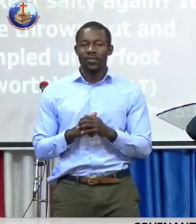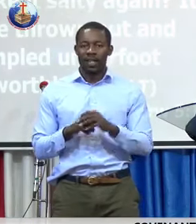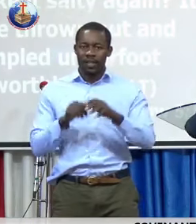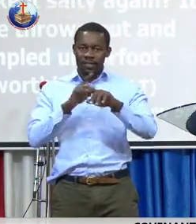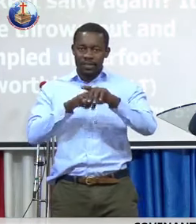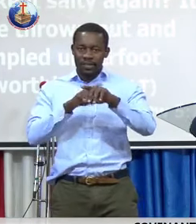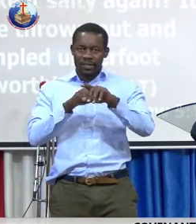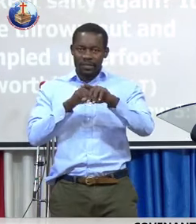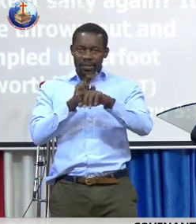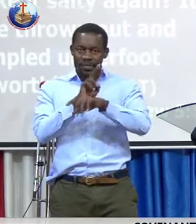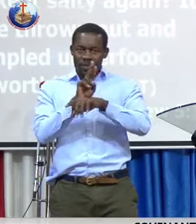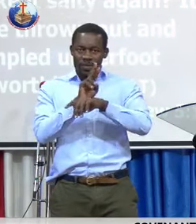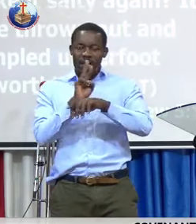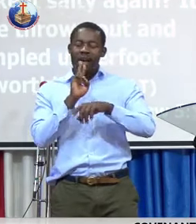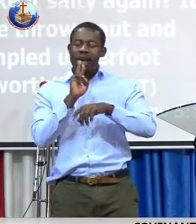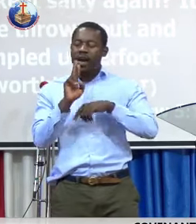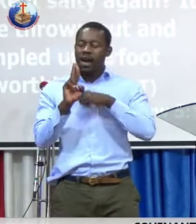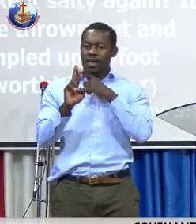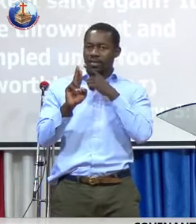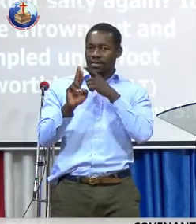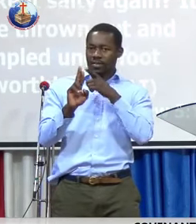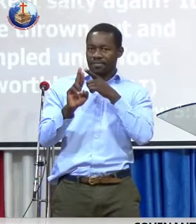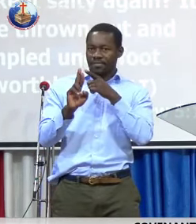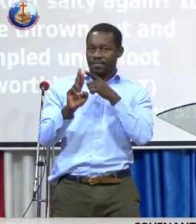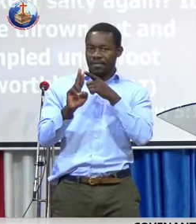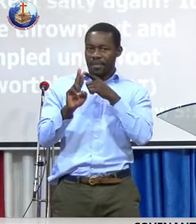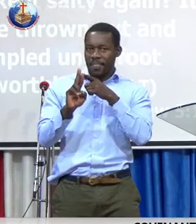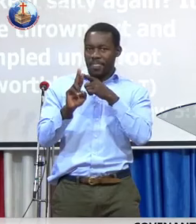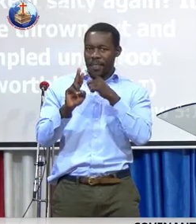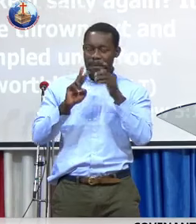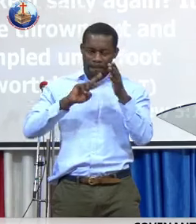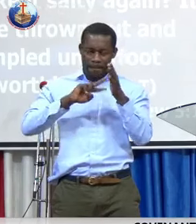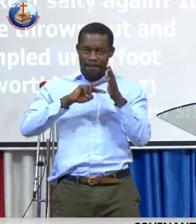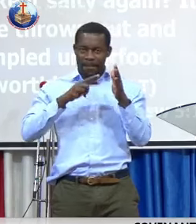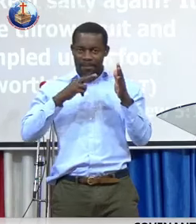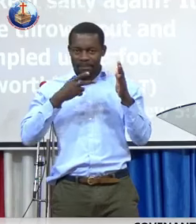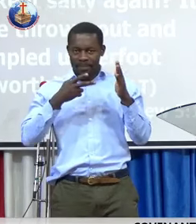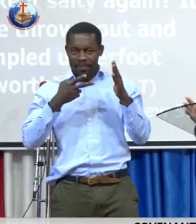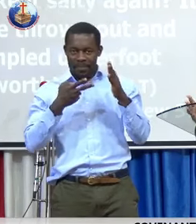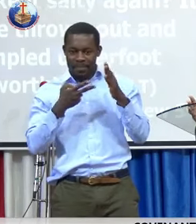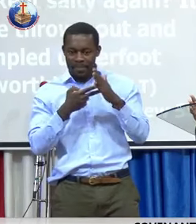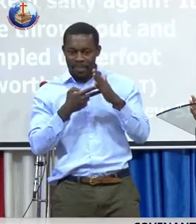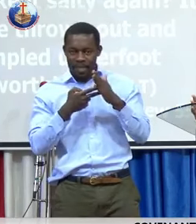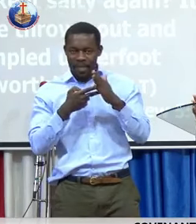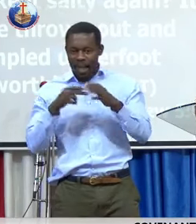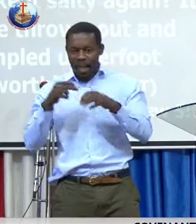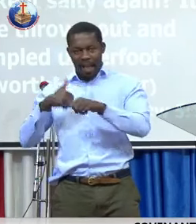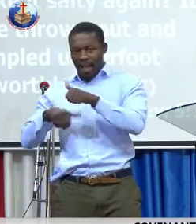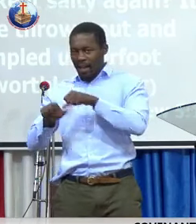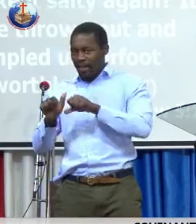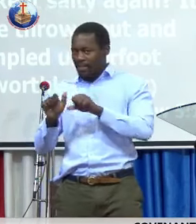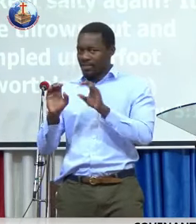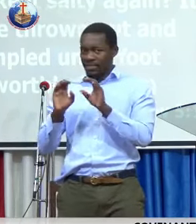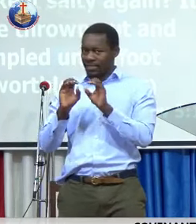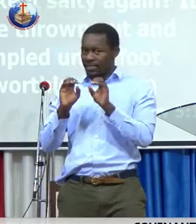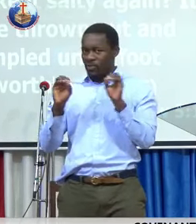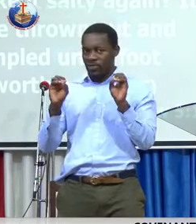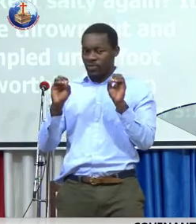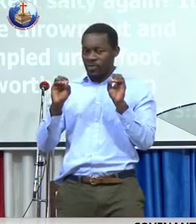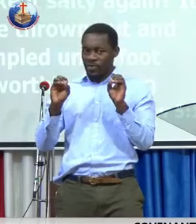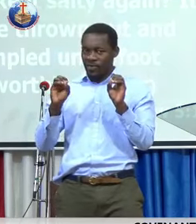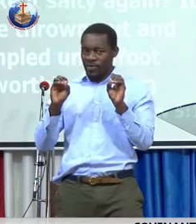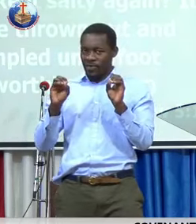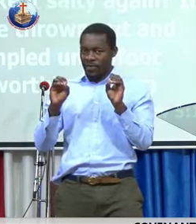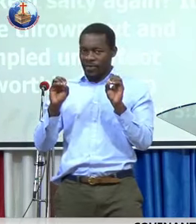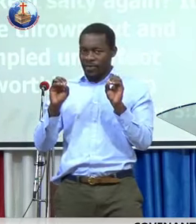using that word are, we are implying a state and not an act. Tukiongelea hilo neno,